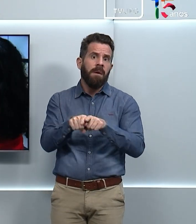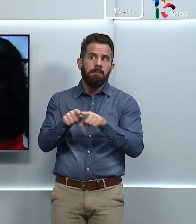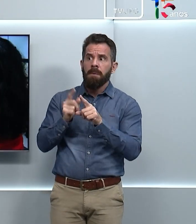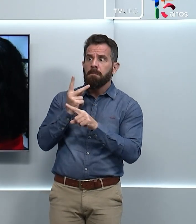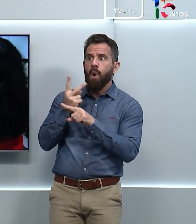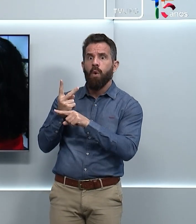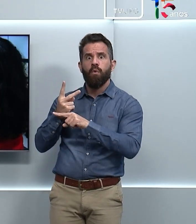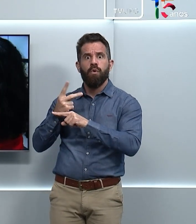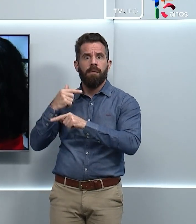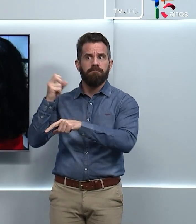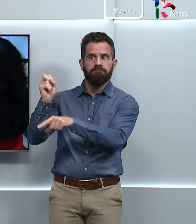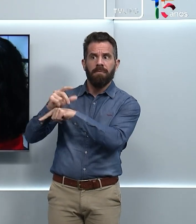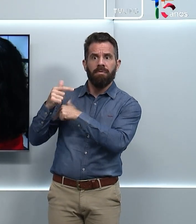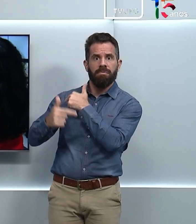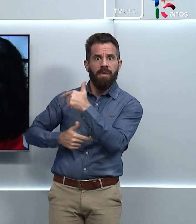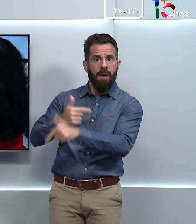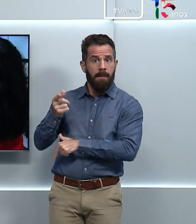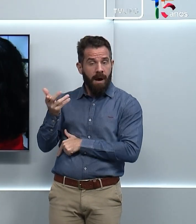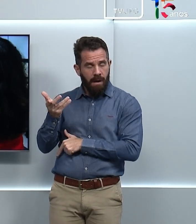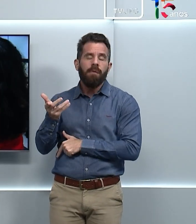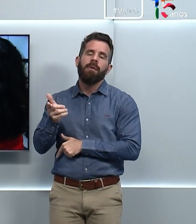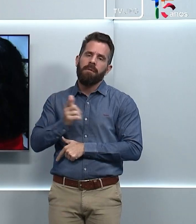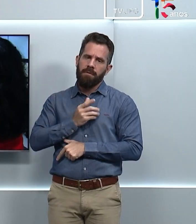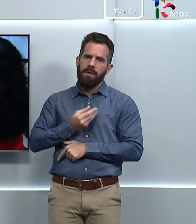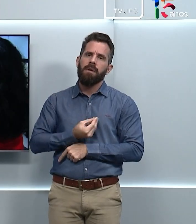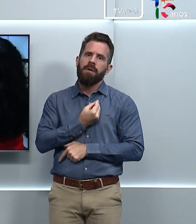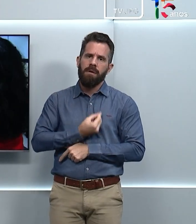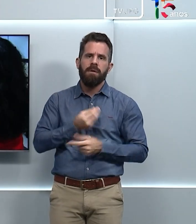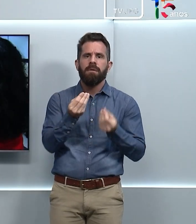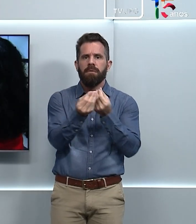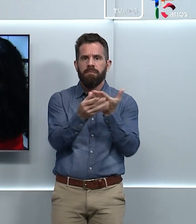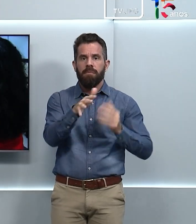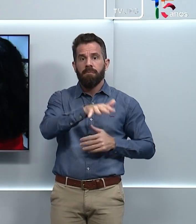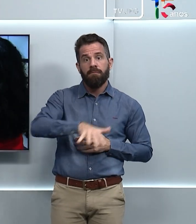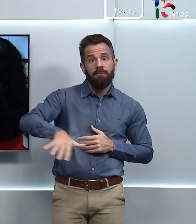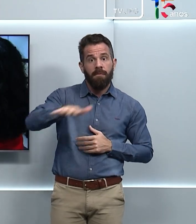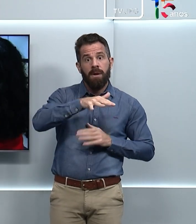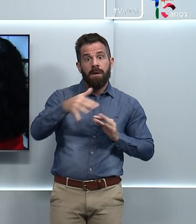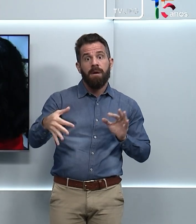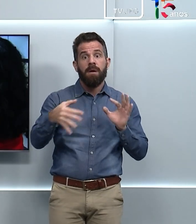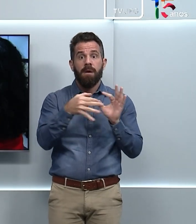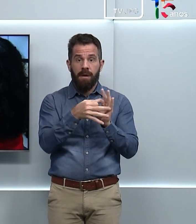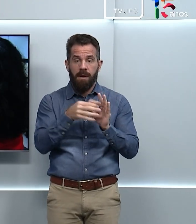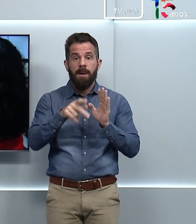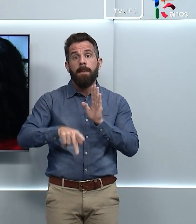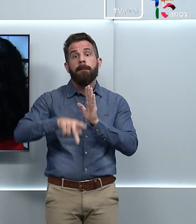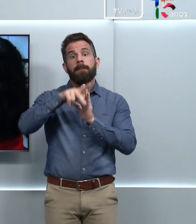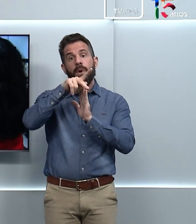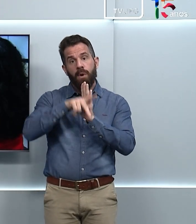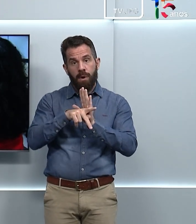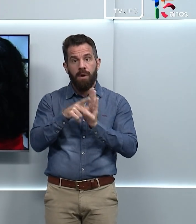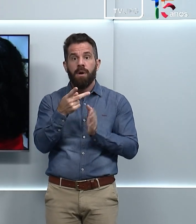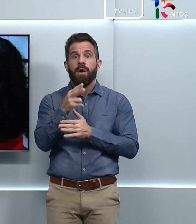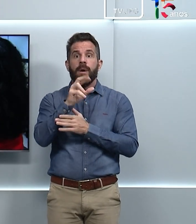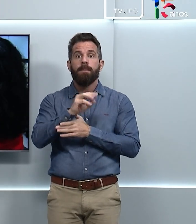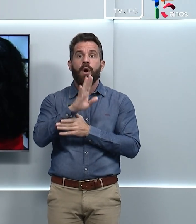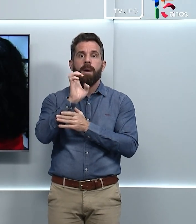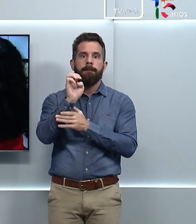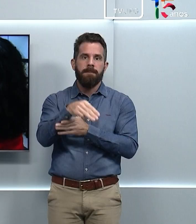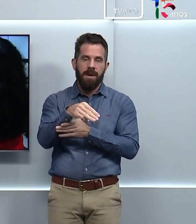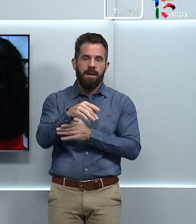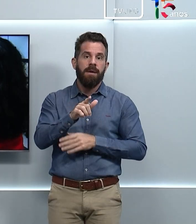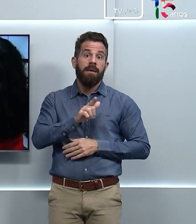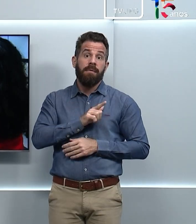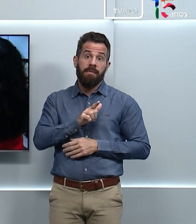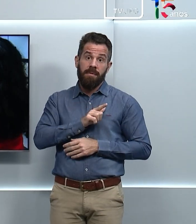trabalho, e essa oportunidade é oferecida para quem é beneficiário do programa ProBem. Os mais de 48